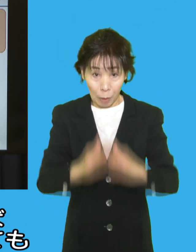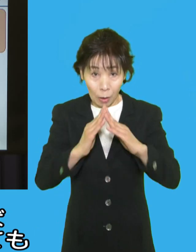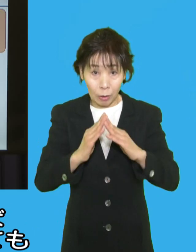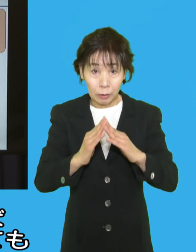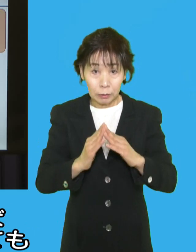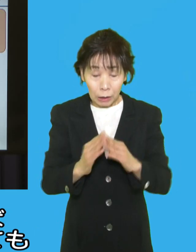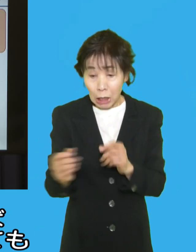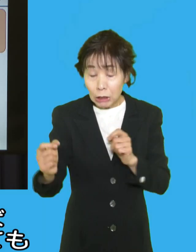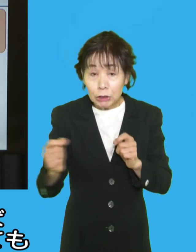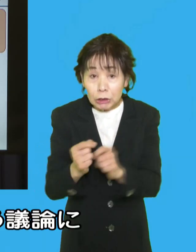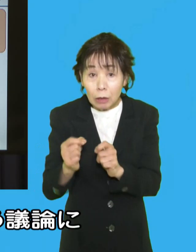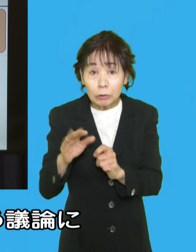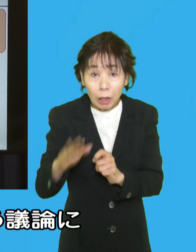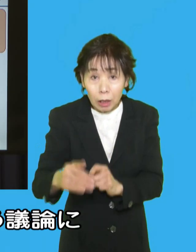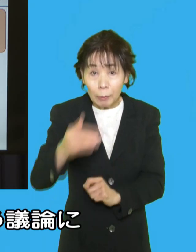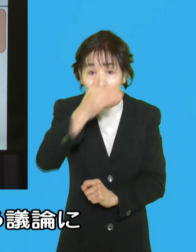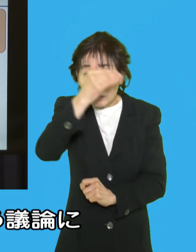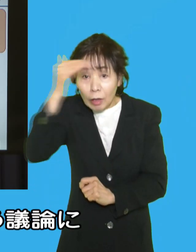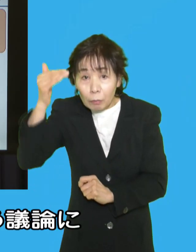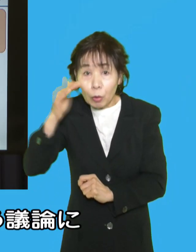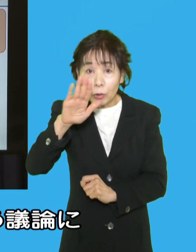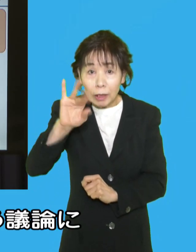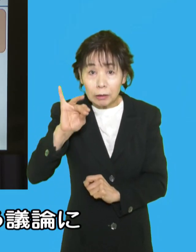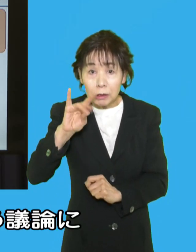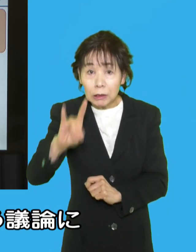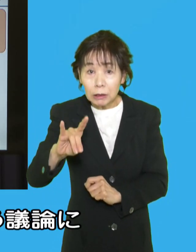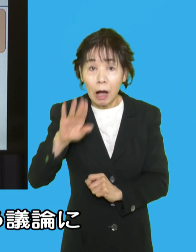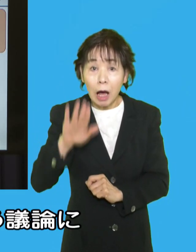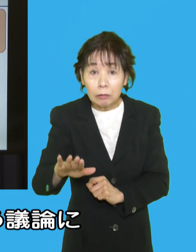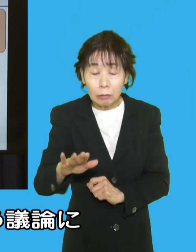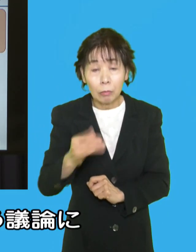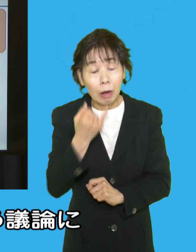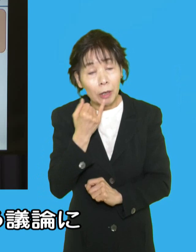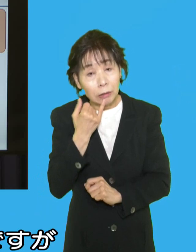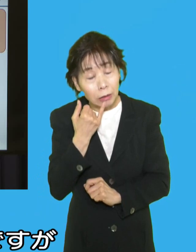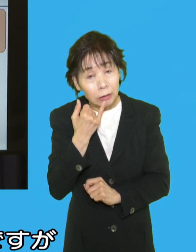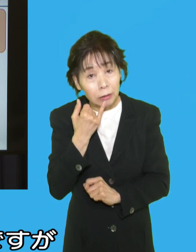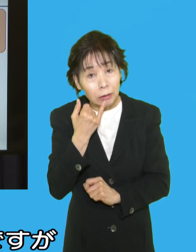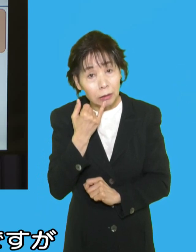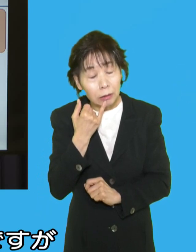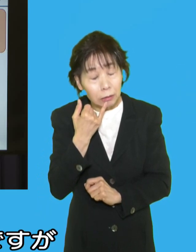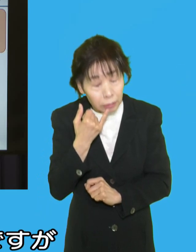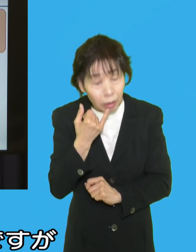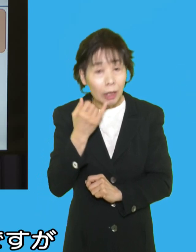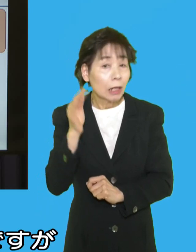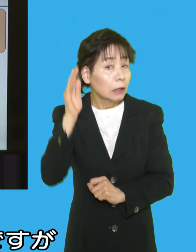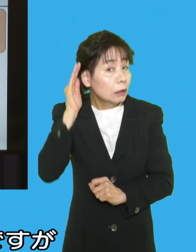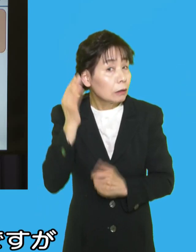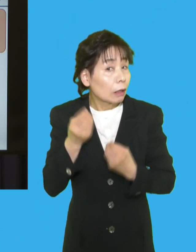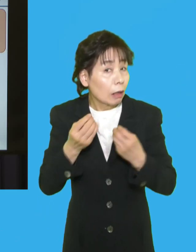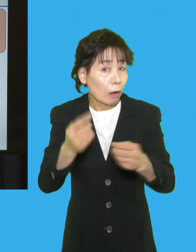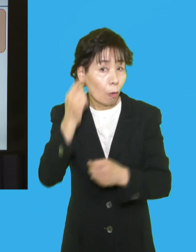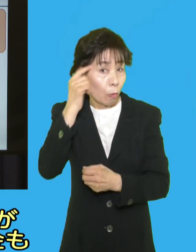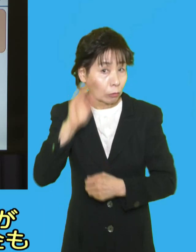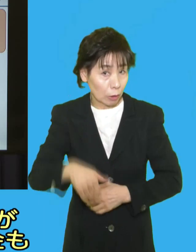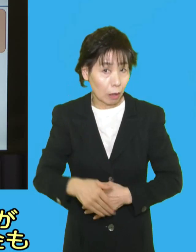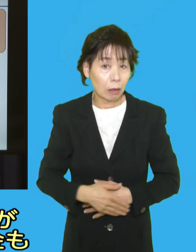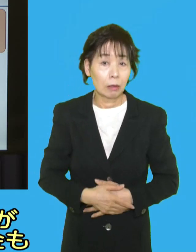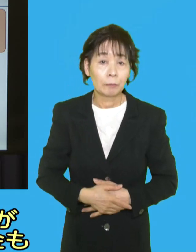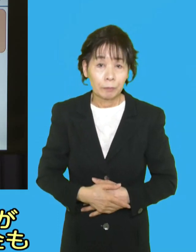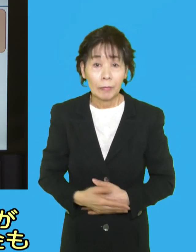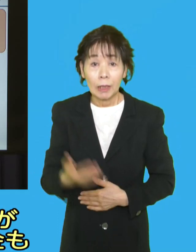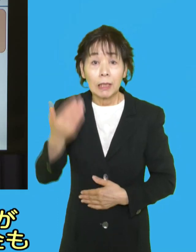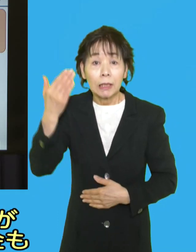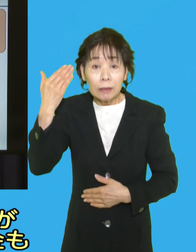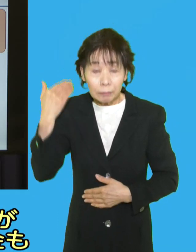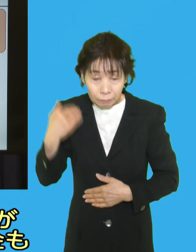ば展望デッキがあってもいいんじゃないかっていう議論にまだなってしまうのかなとちょっと聞きながら思ったんですけれども、 以